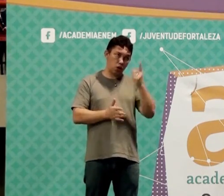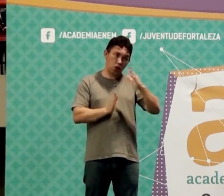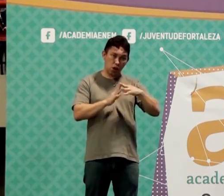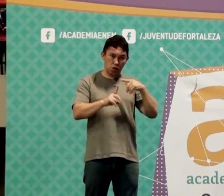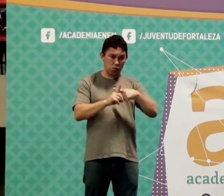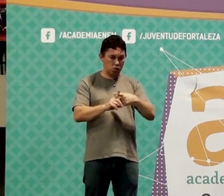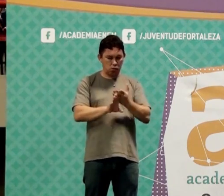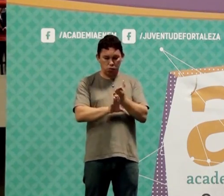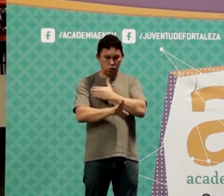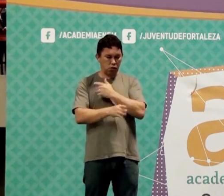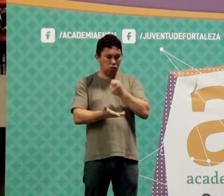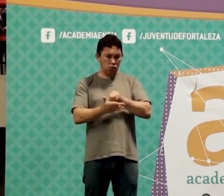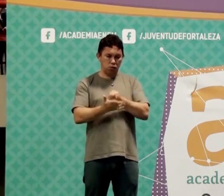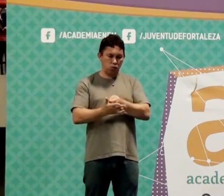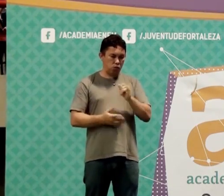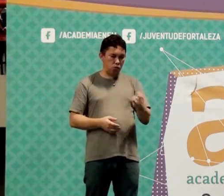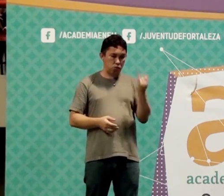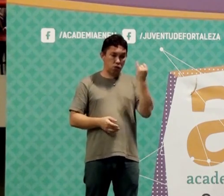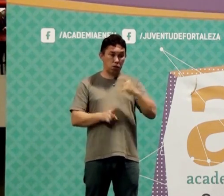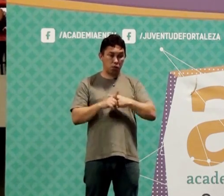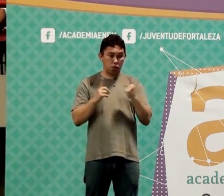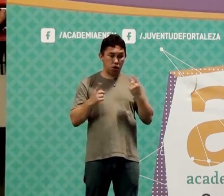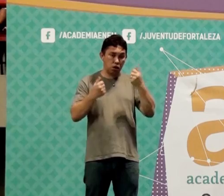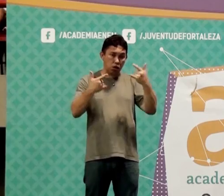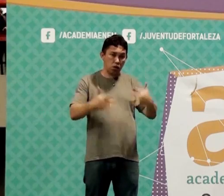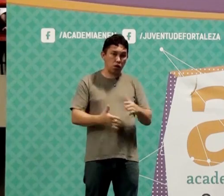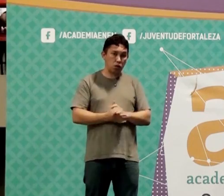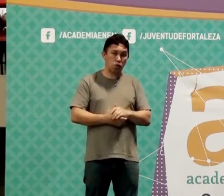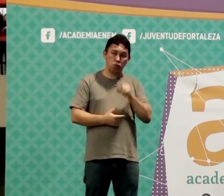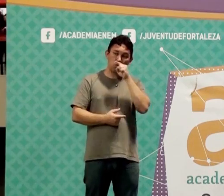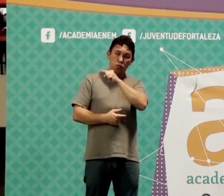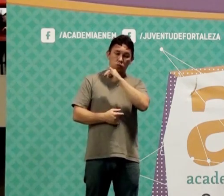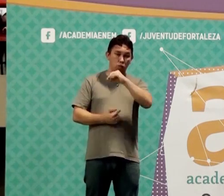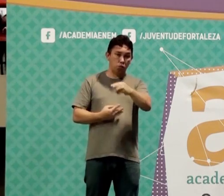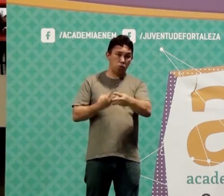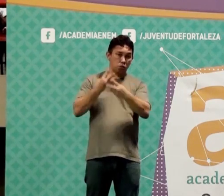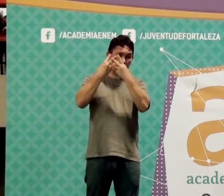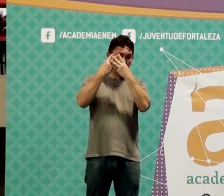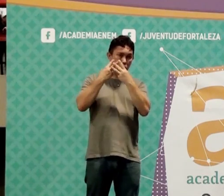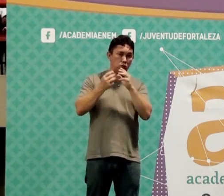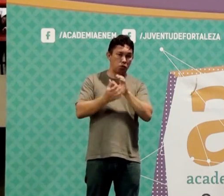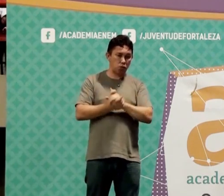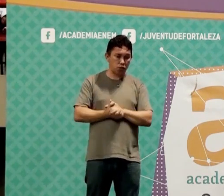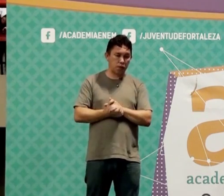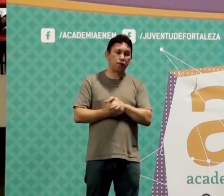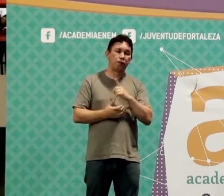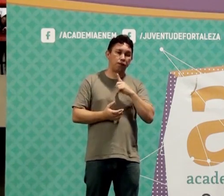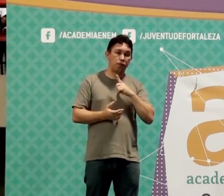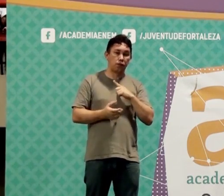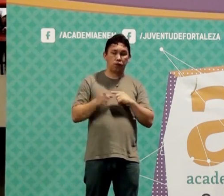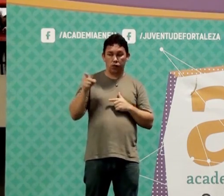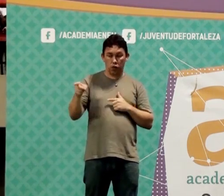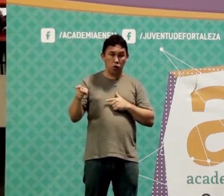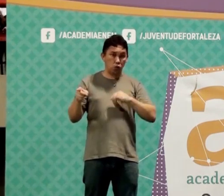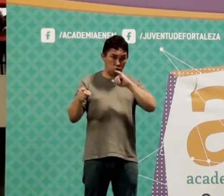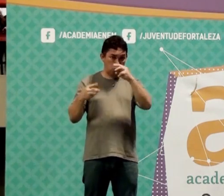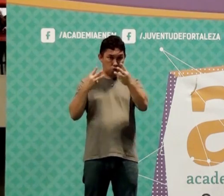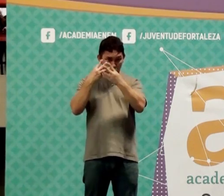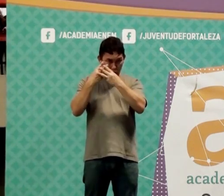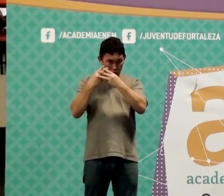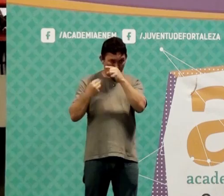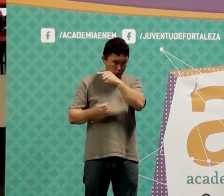condena. Usura é pecado. Por que, professor, que é pecado? Porque a igreja dizia que você não pode vender o que não